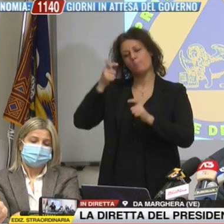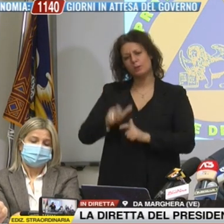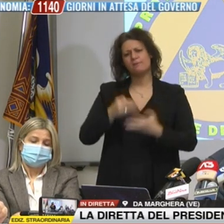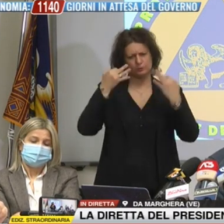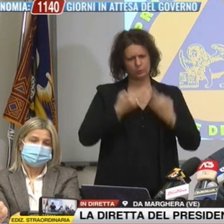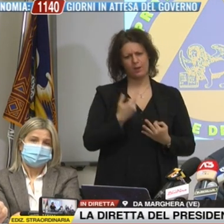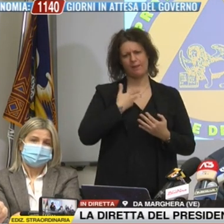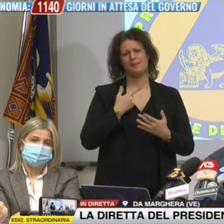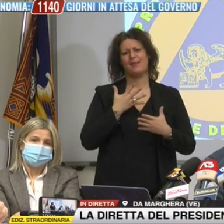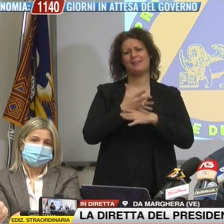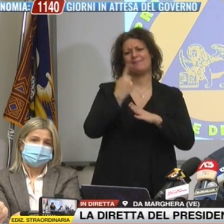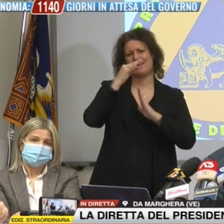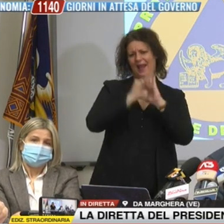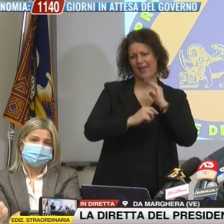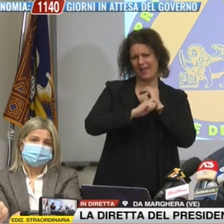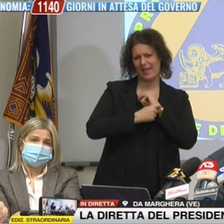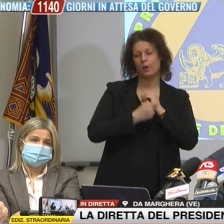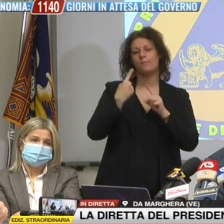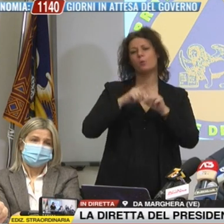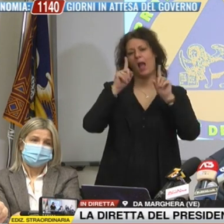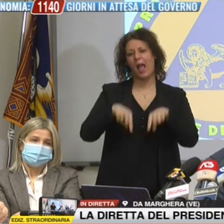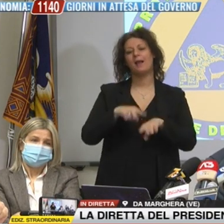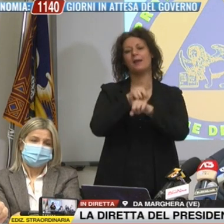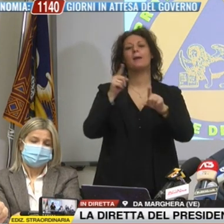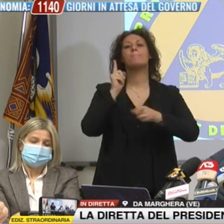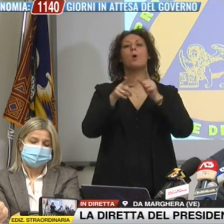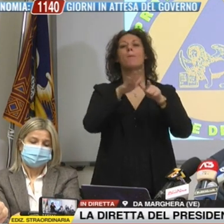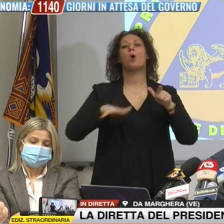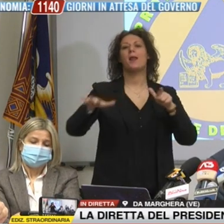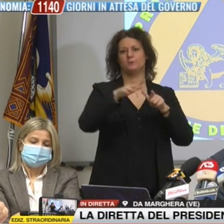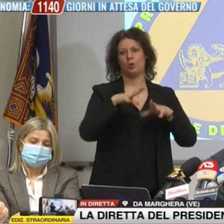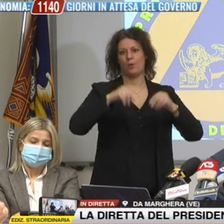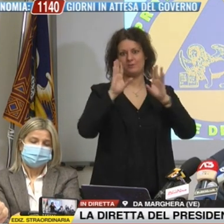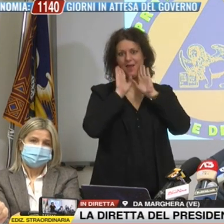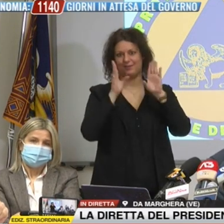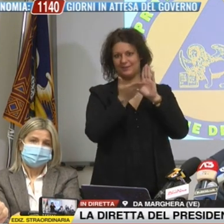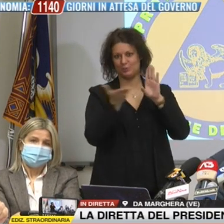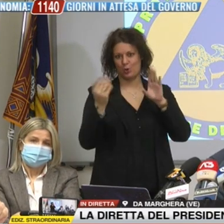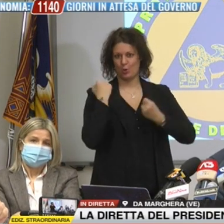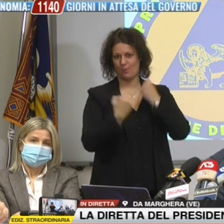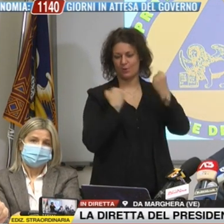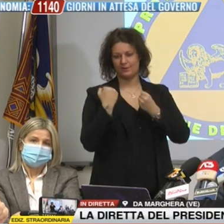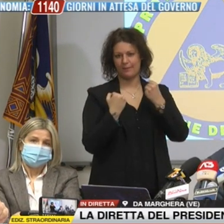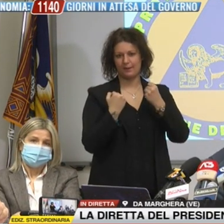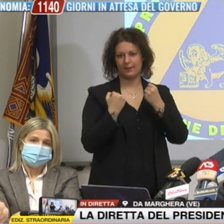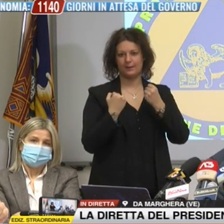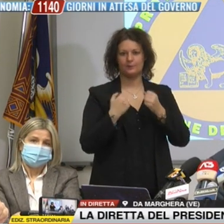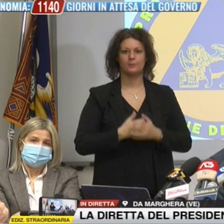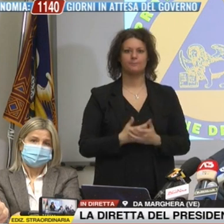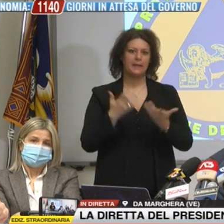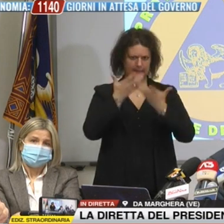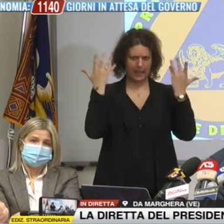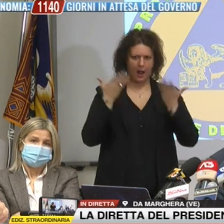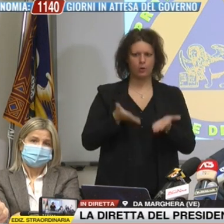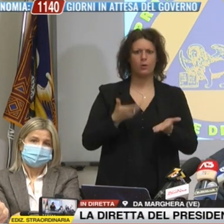attenzione da parte della popolazione. Cioè non è che qui vogliamo dire che nessuno porta la mascherina, perché se nessuno la portasse